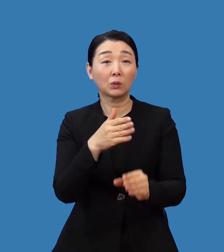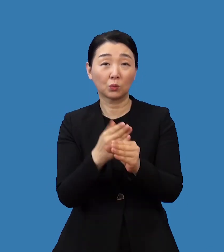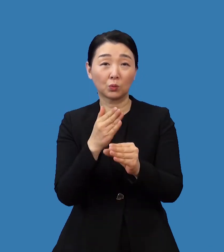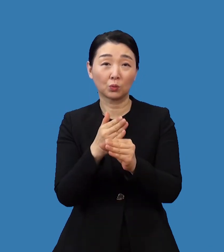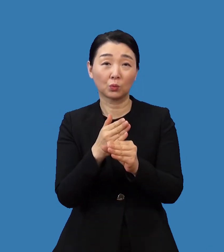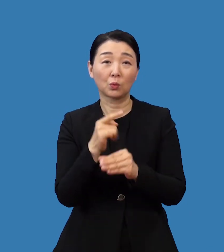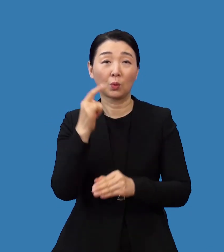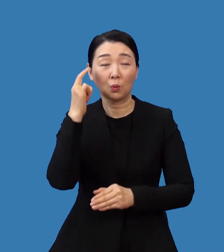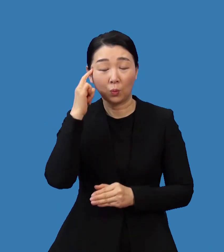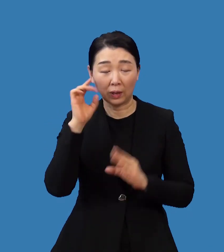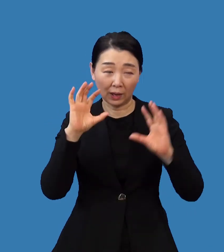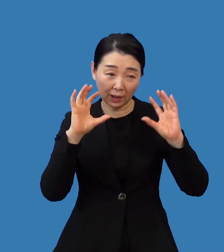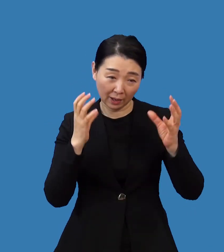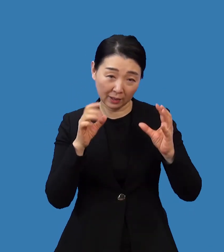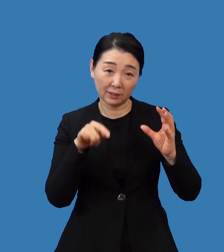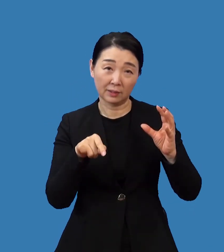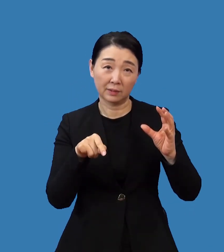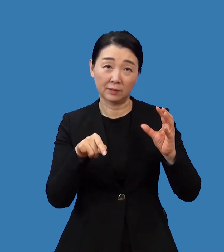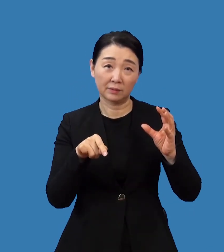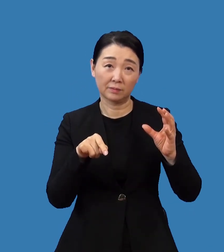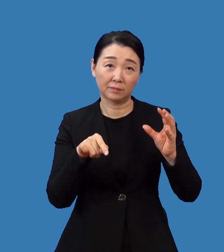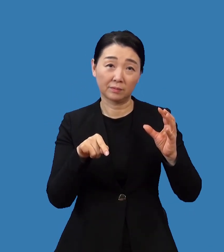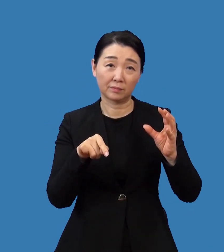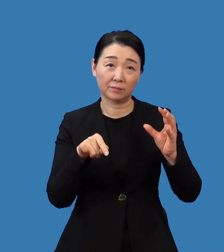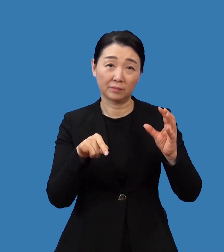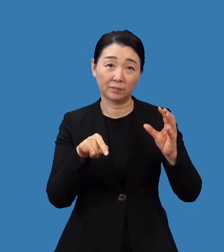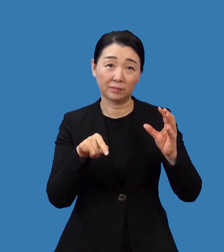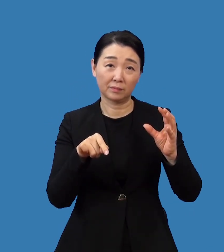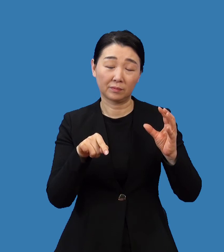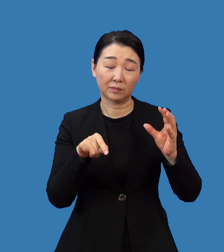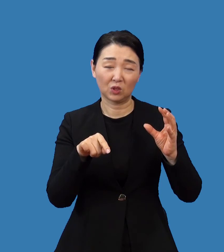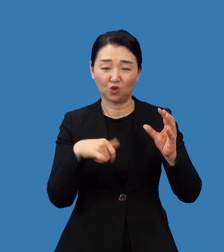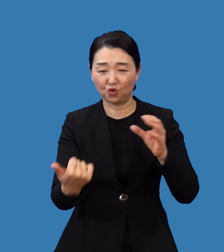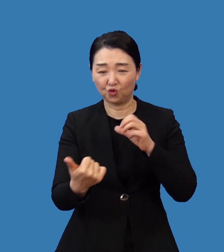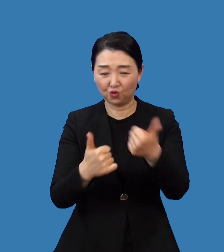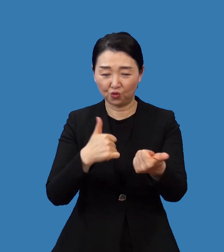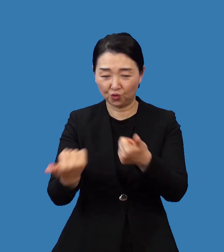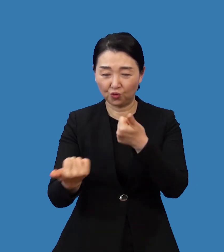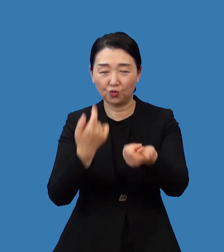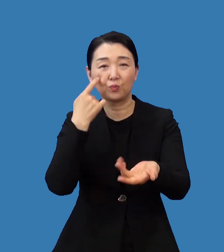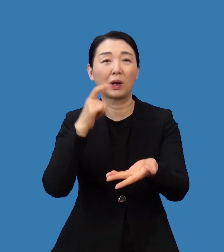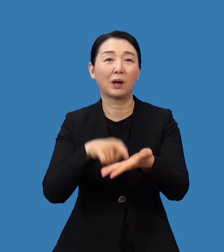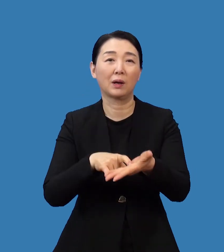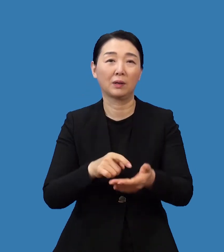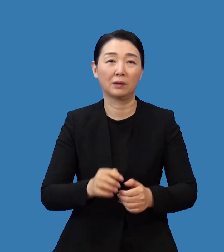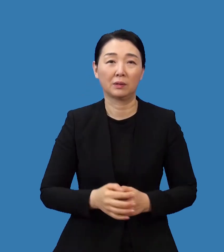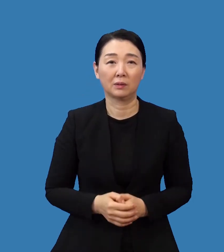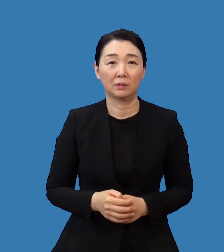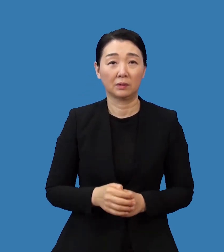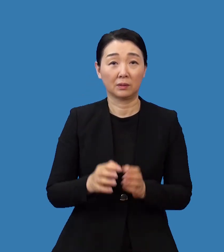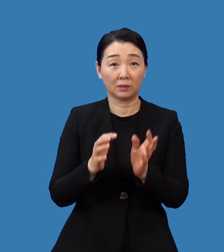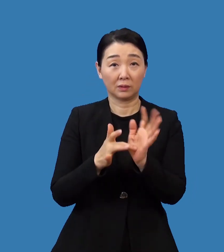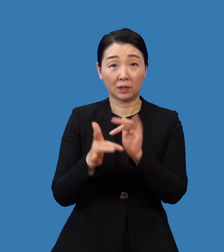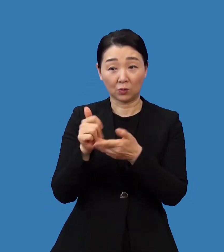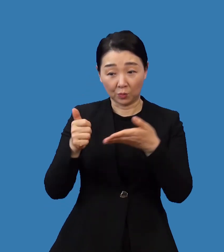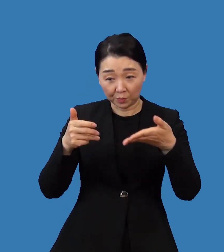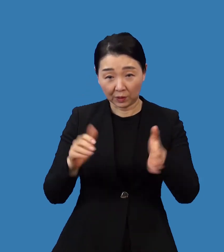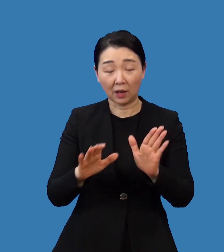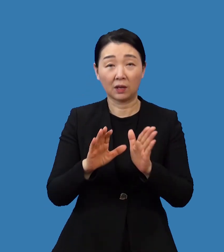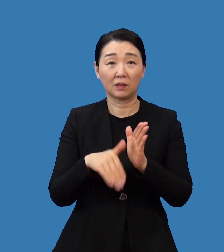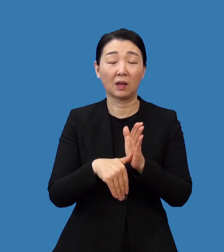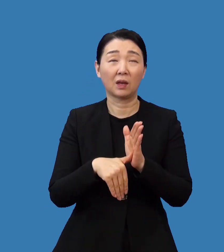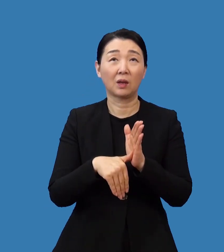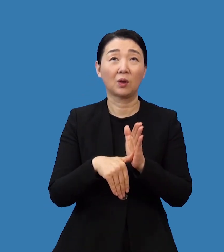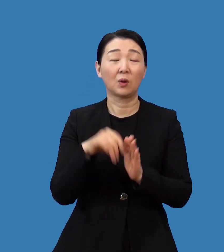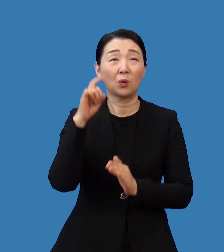수많은 아기들의 그 유해를 발견하게 돼요. 예수님 태어났을 때